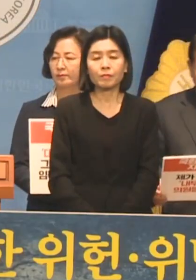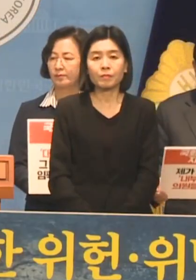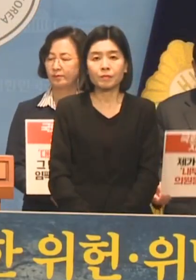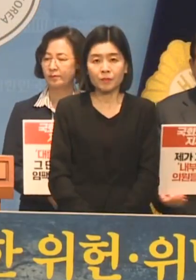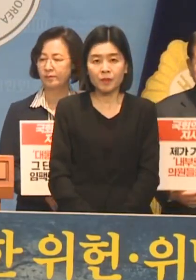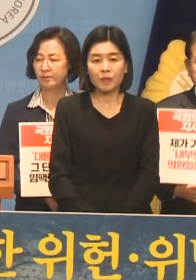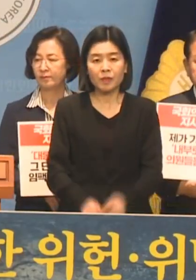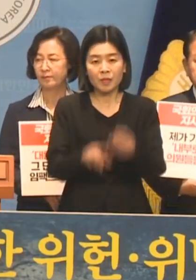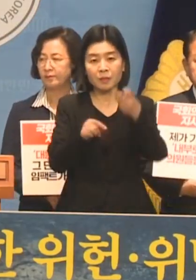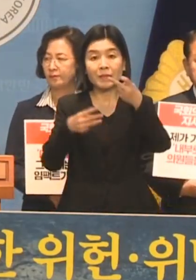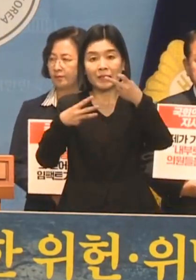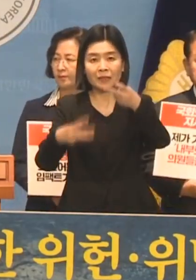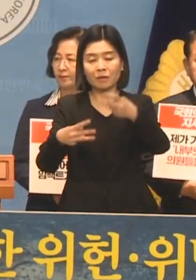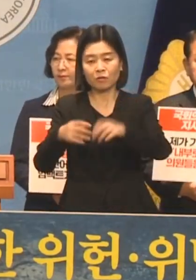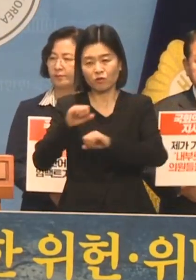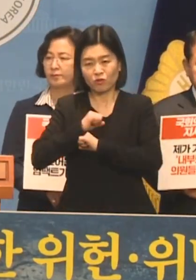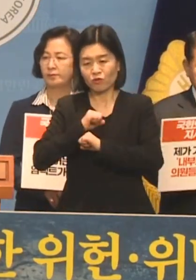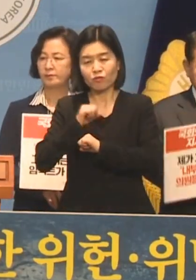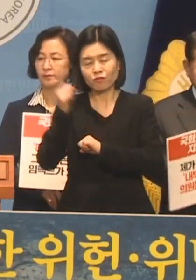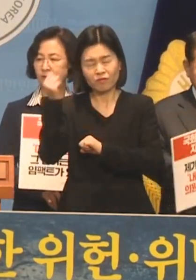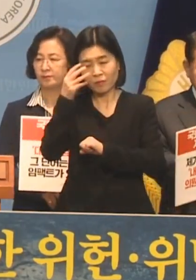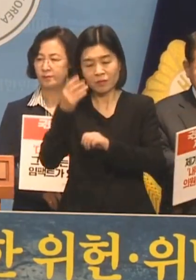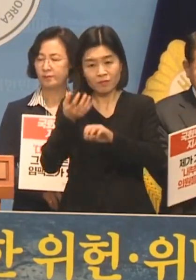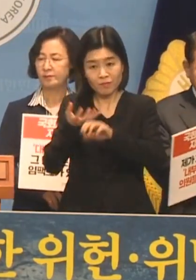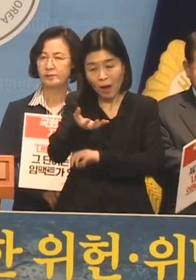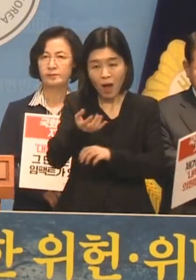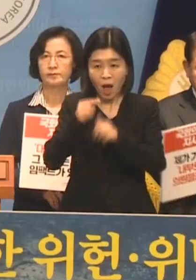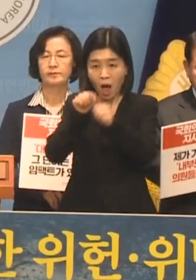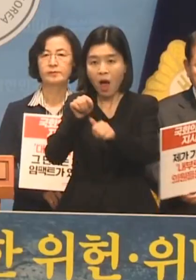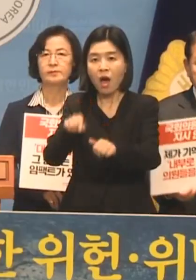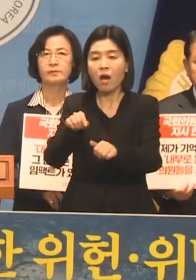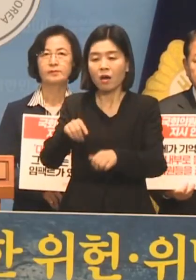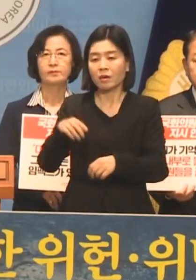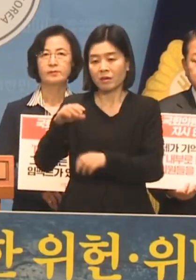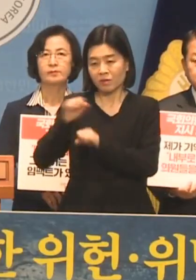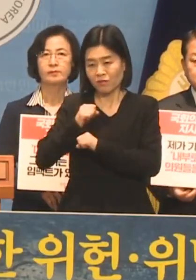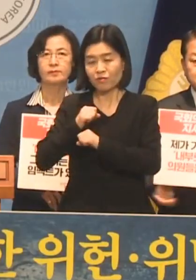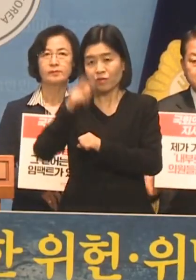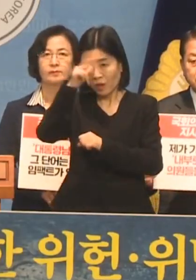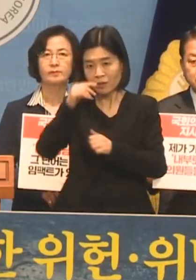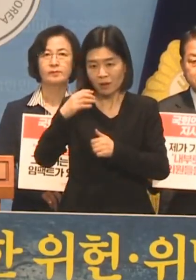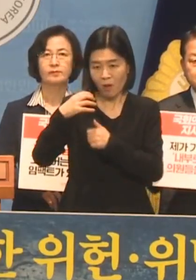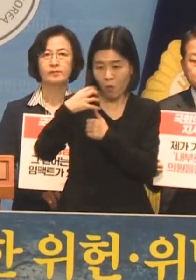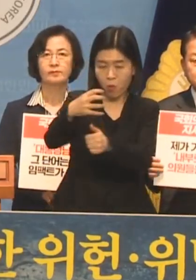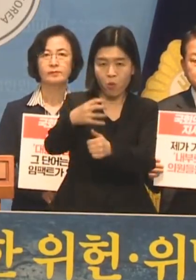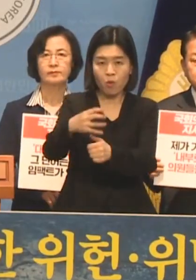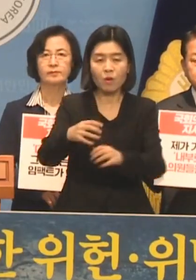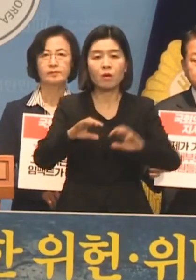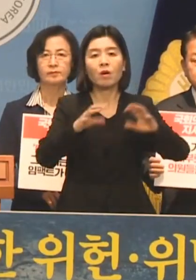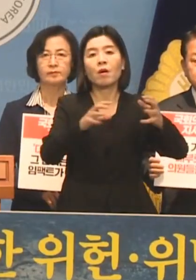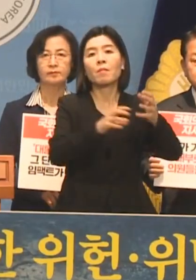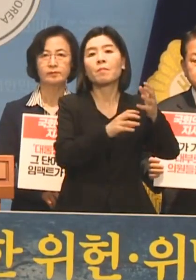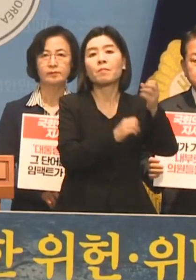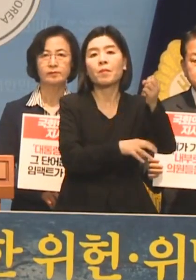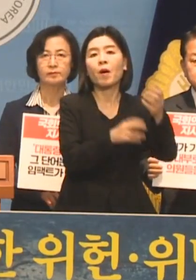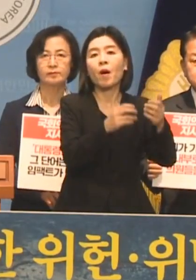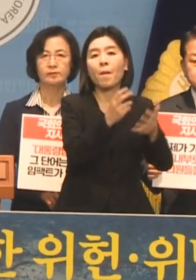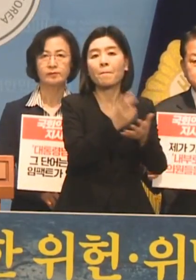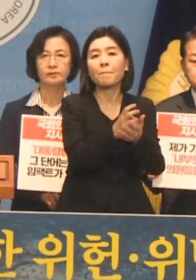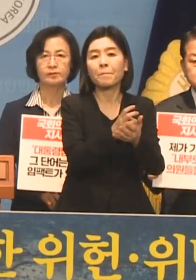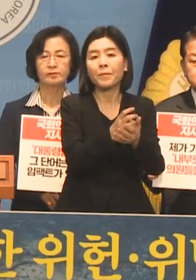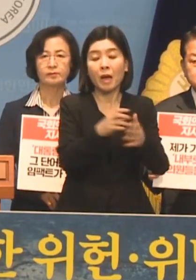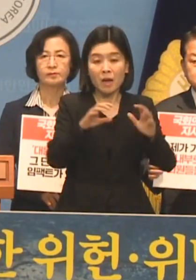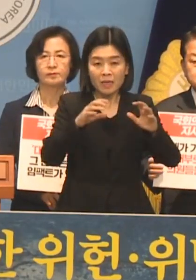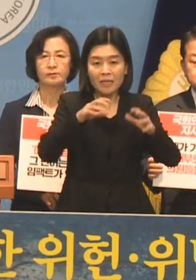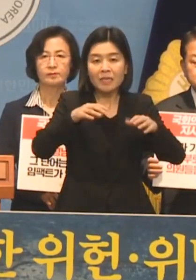무엇보다 12.3 비상계엄은 계엄군과 경찰을 동원해 헌법기관인 국회의 기능을 마비시키려 했다는